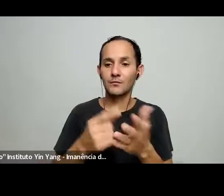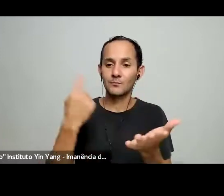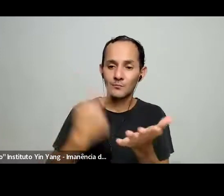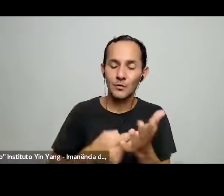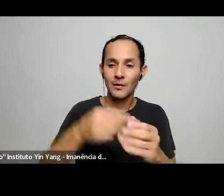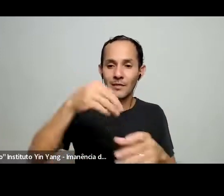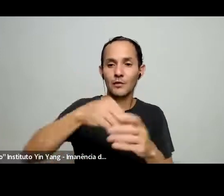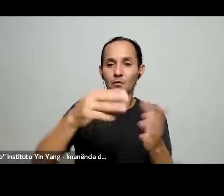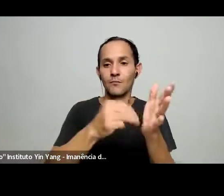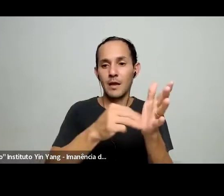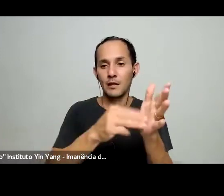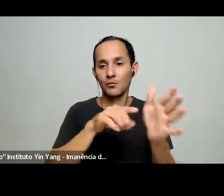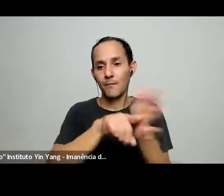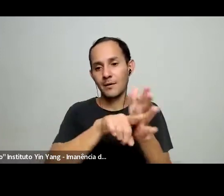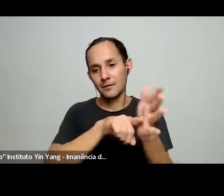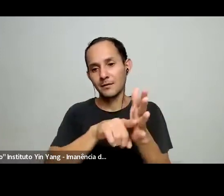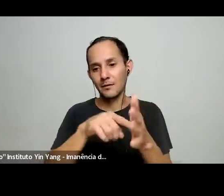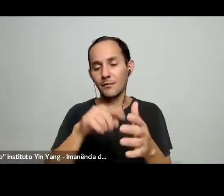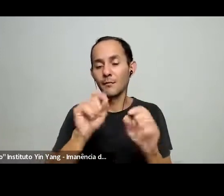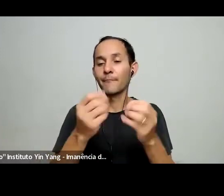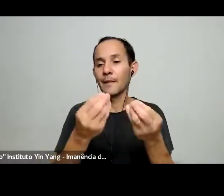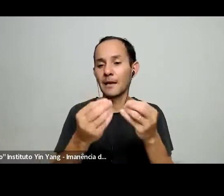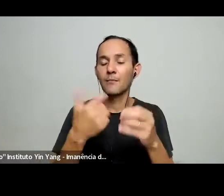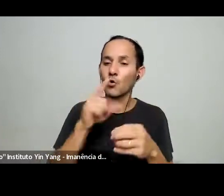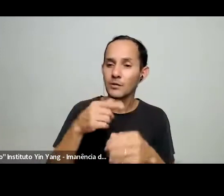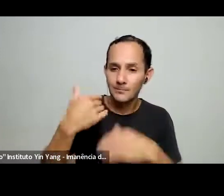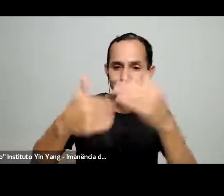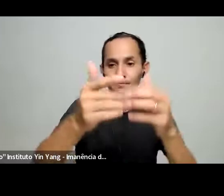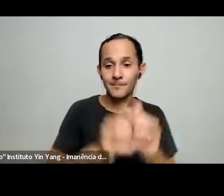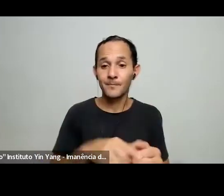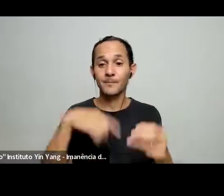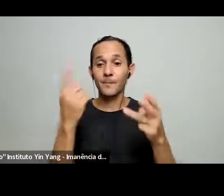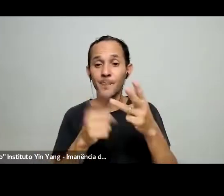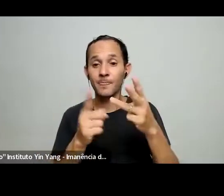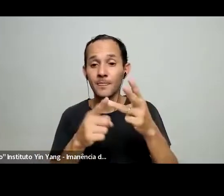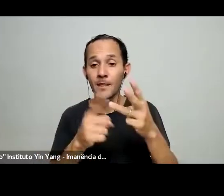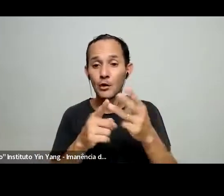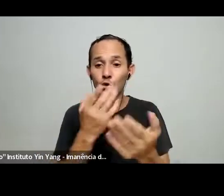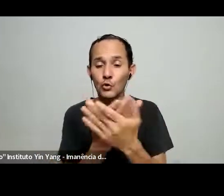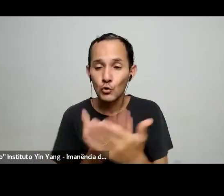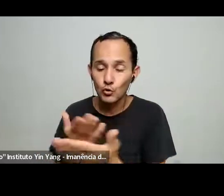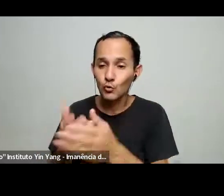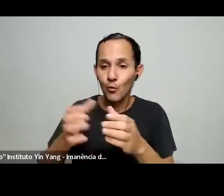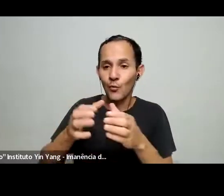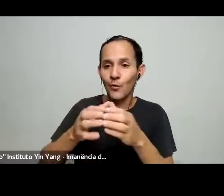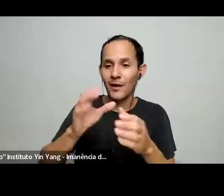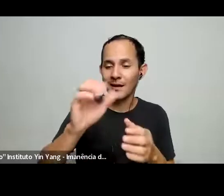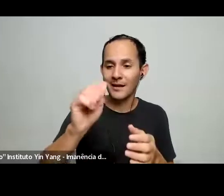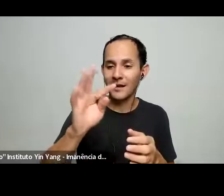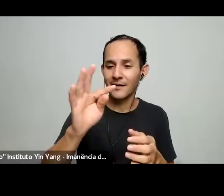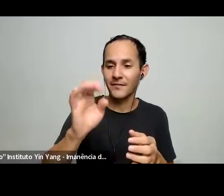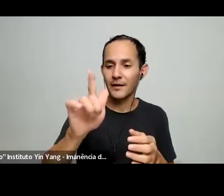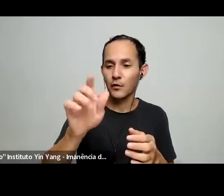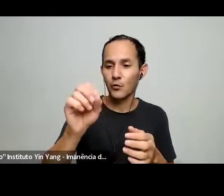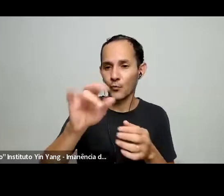do método da pesquisa para que aquilo siga adiante, né? Depois a gente tem o estudo dessa categorização, né?